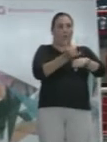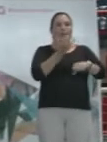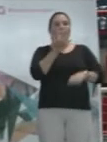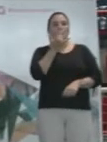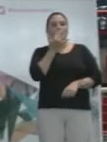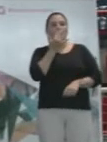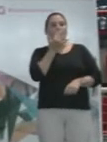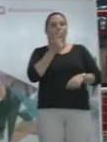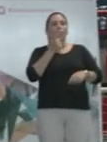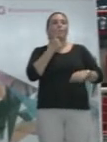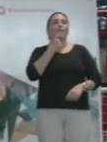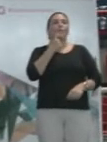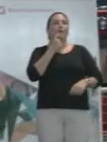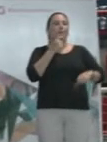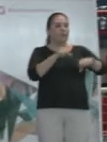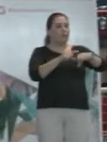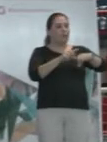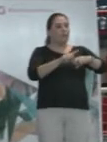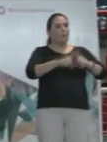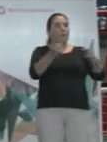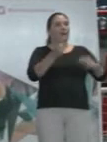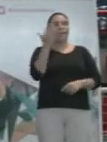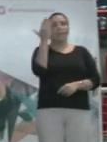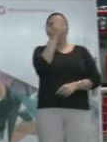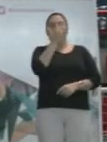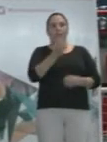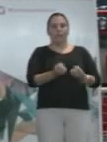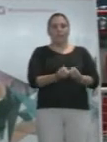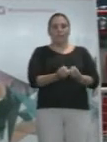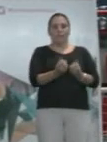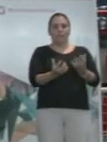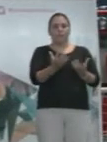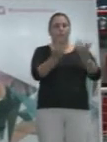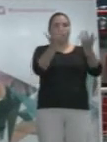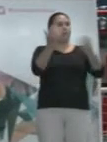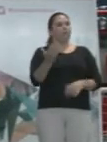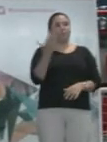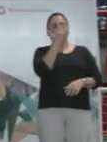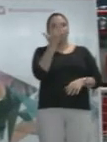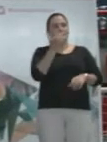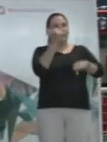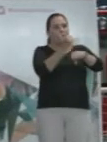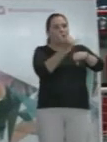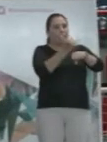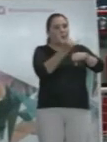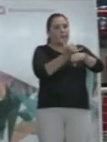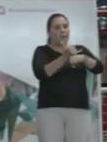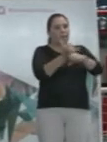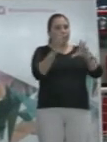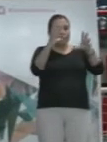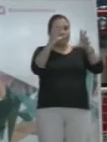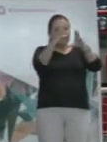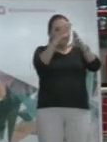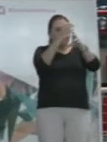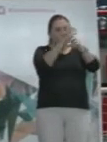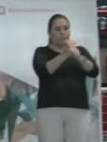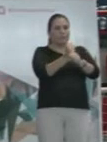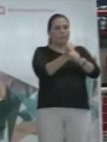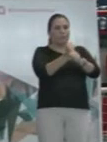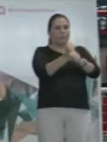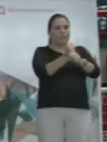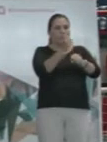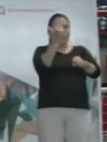você não vê a chama. Na Fórmula Indy, às vezes, o cara sai do carro né, se batendo todinho. Aí o